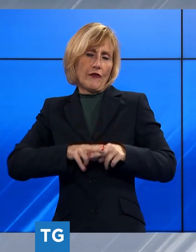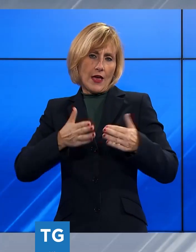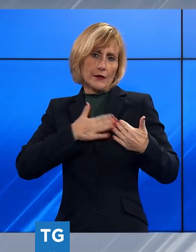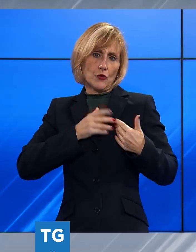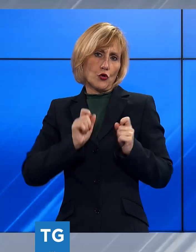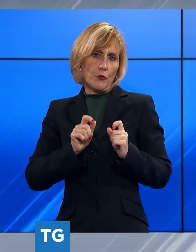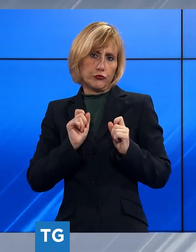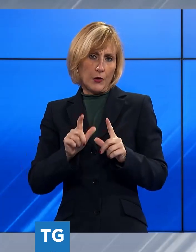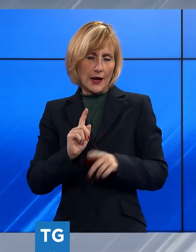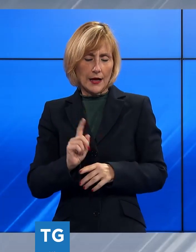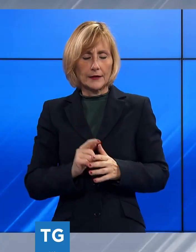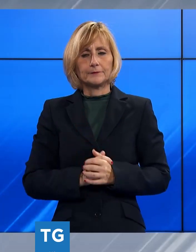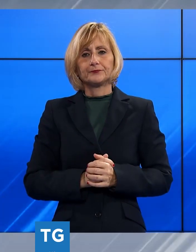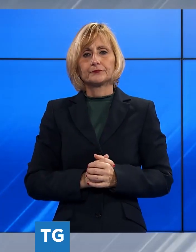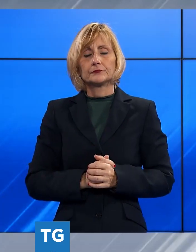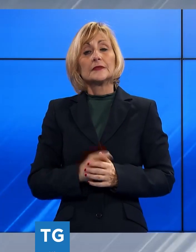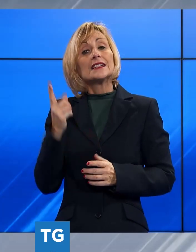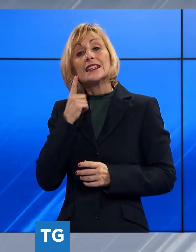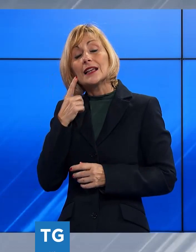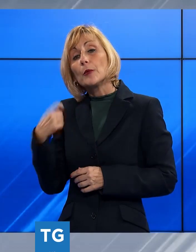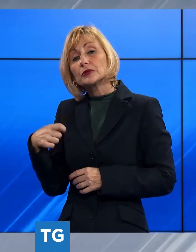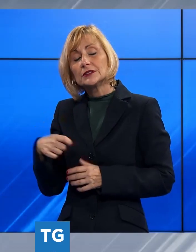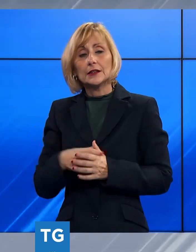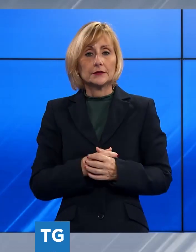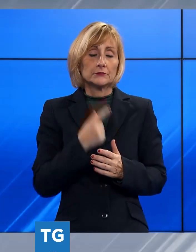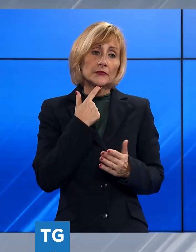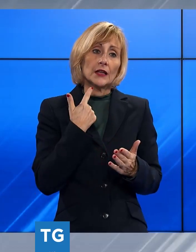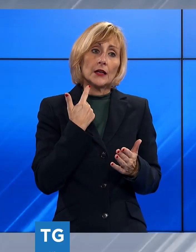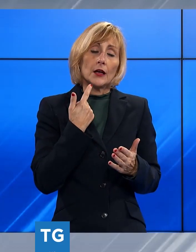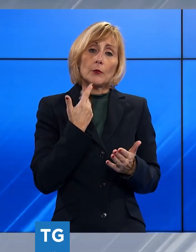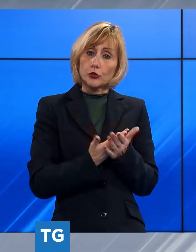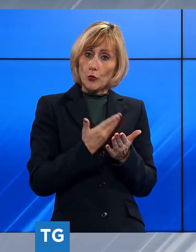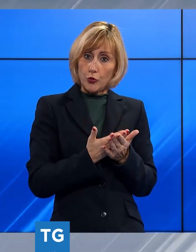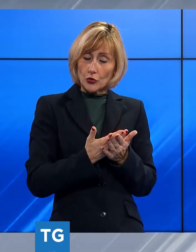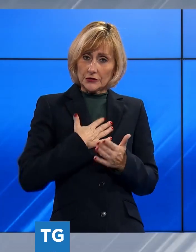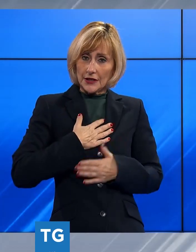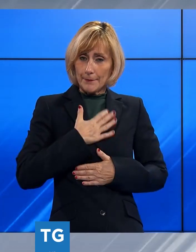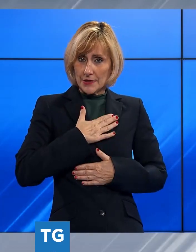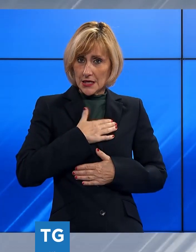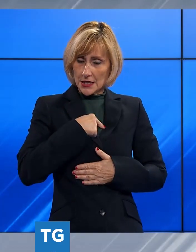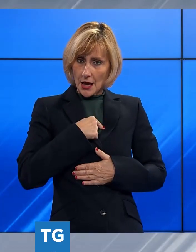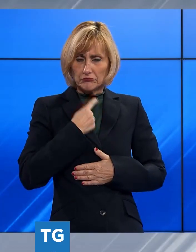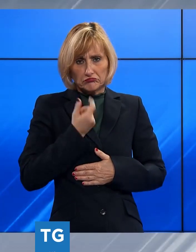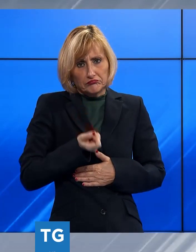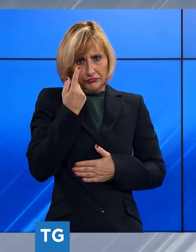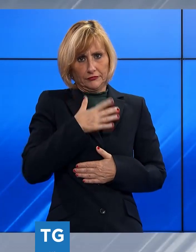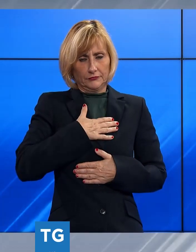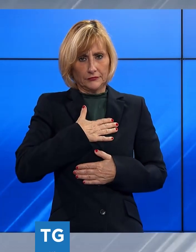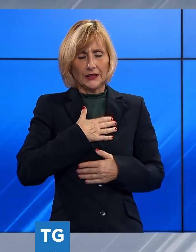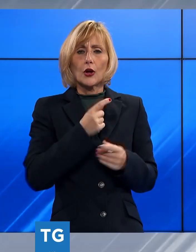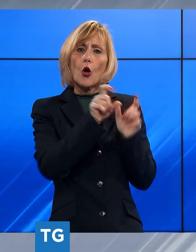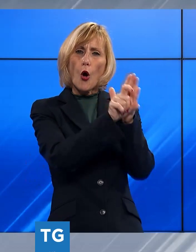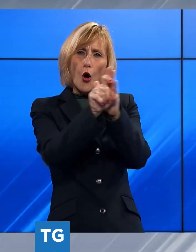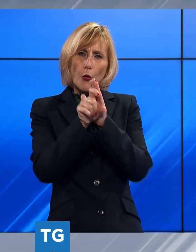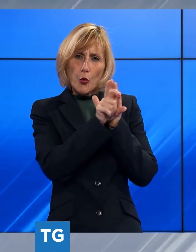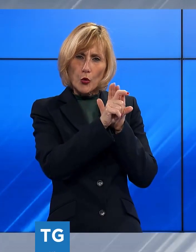presidente è stato poi raccolto anche una proposta che io ho visto se non ho sentito di fare molti dei comuni interessati